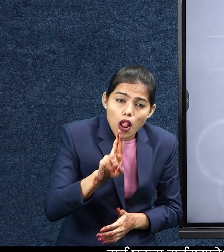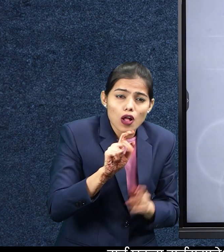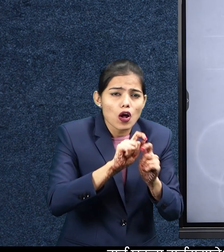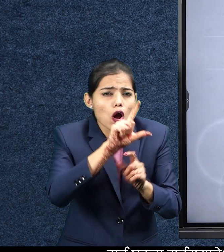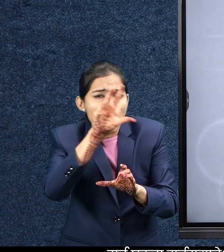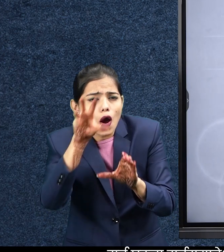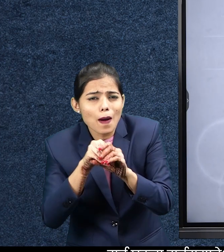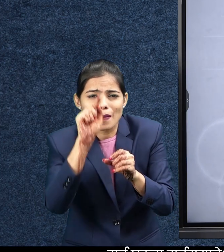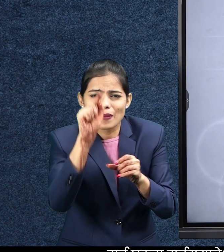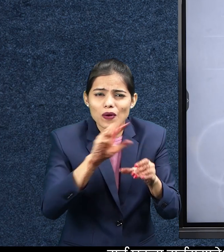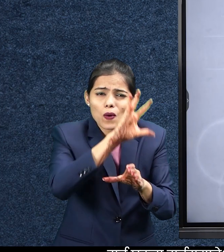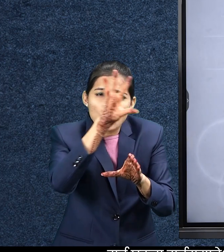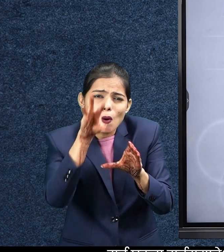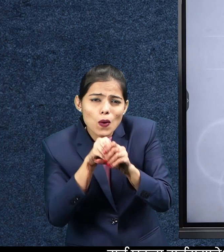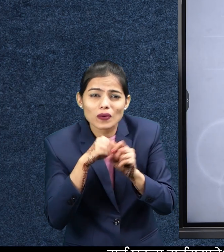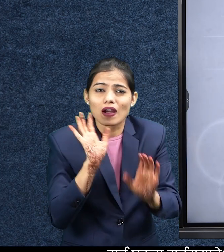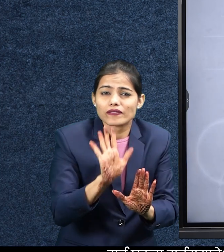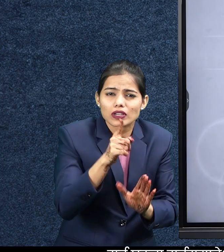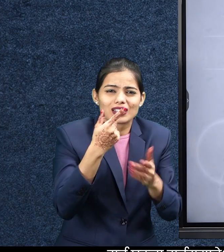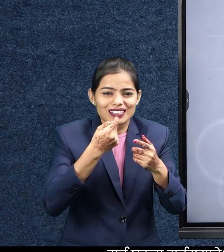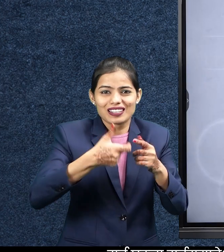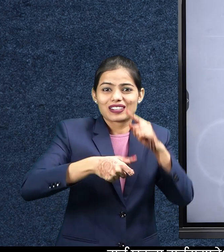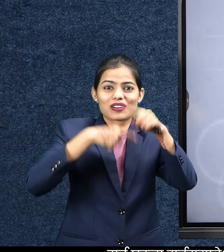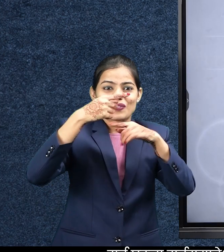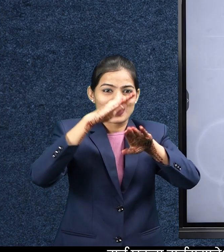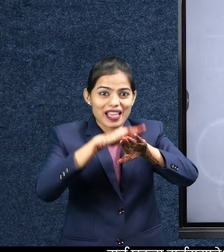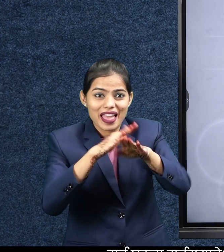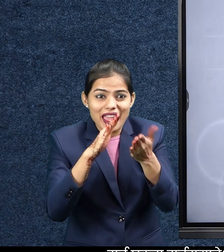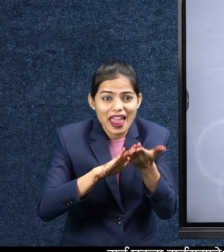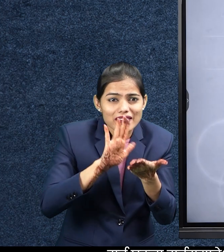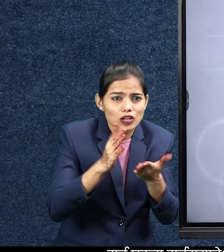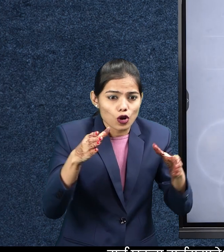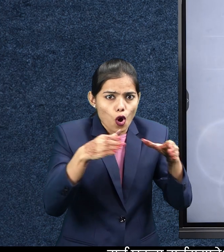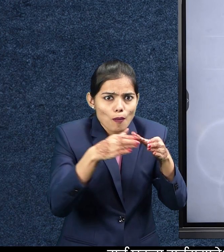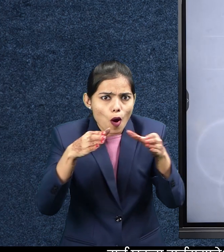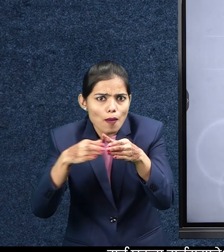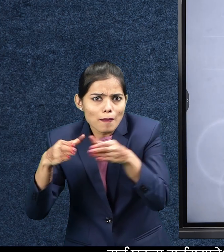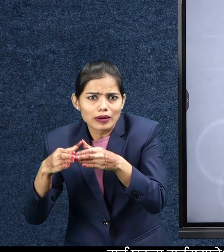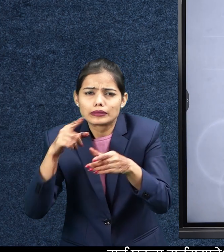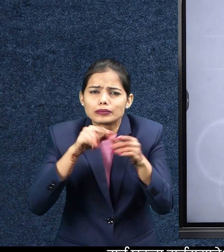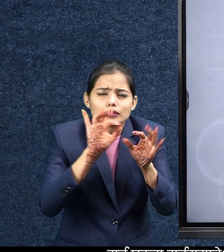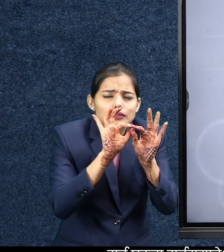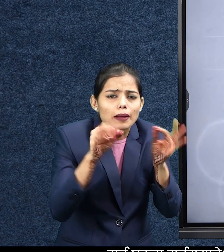किंवा सर्व घटना सर्वसमावेशक घटना आहेत, जर त्यांचे संघटन नमुना जागा असेल.